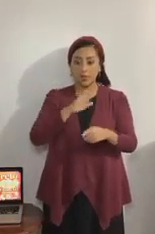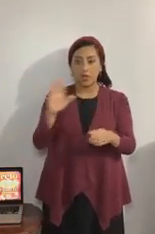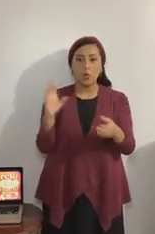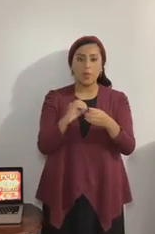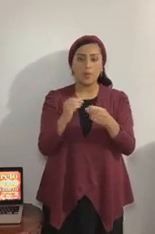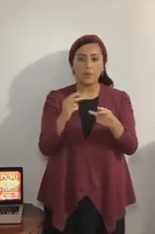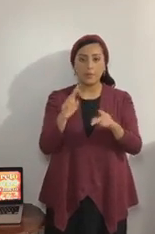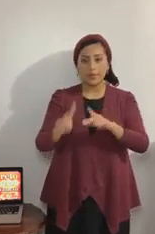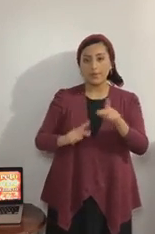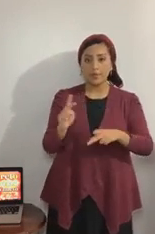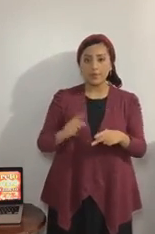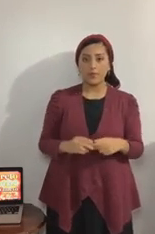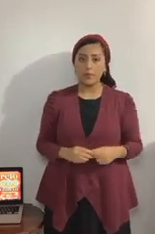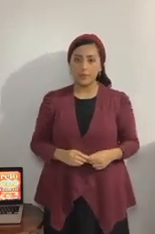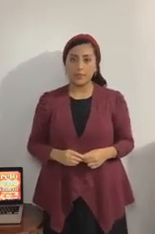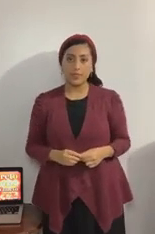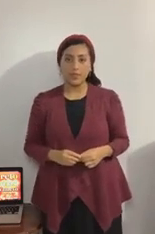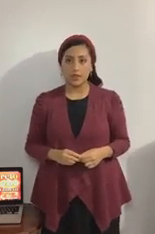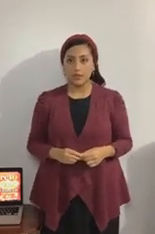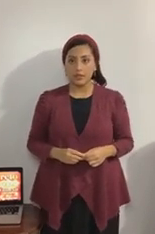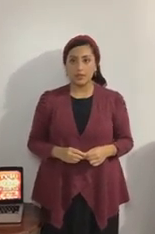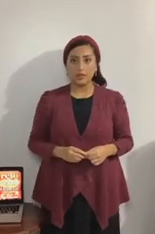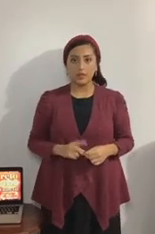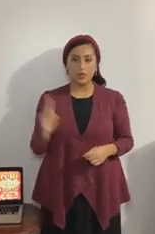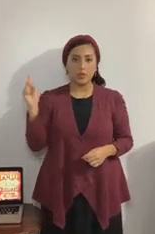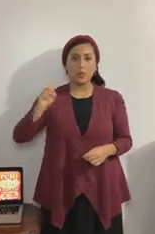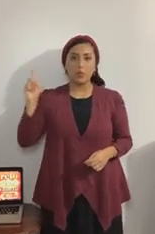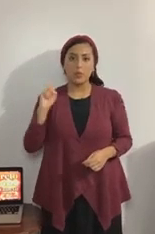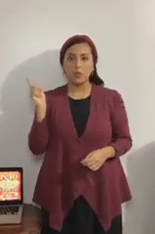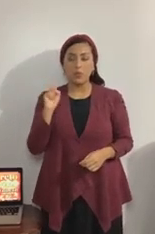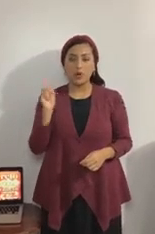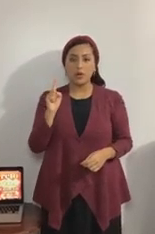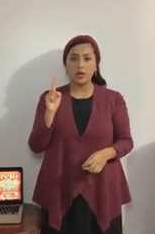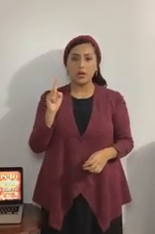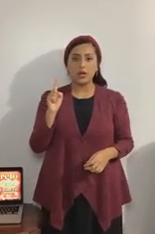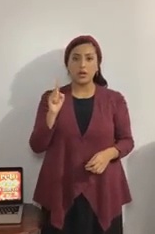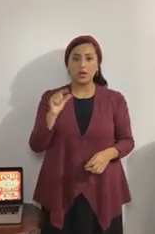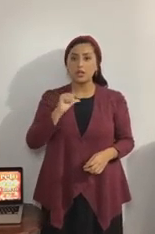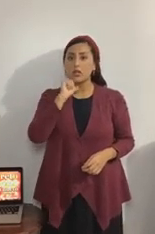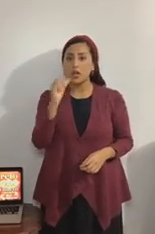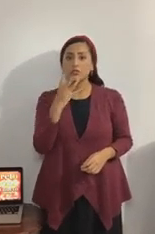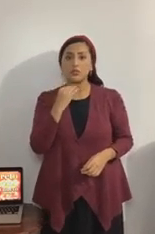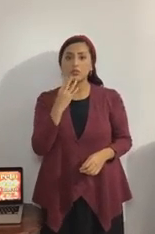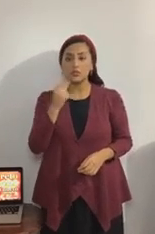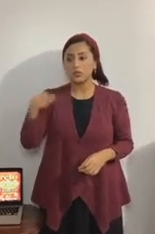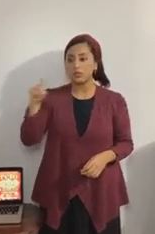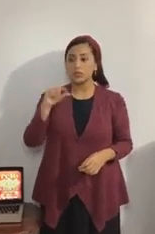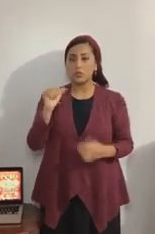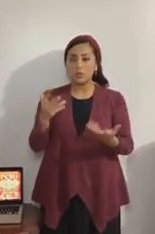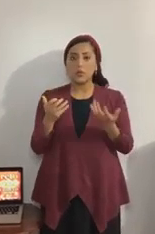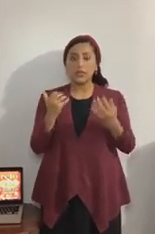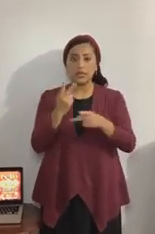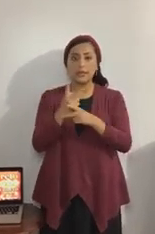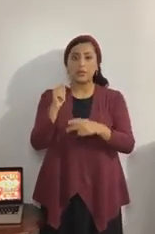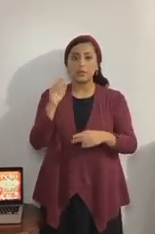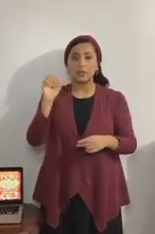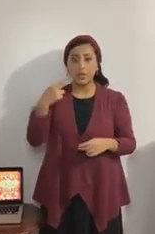de Yahweh. Entonces, ¿en dónde quedan los gentiles que ni siquiera quieren guardar la Torah? Si ese trato